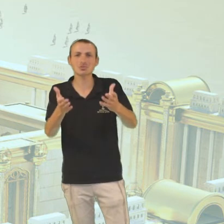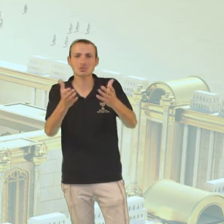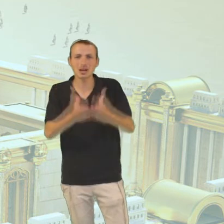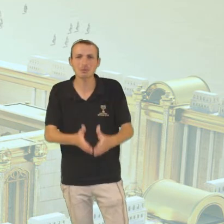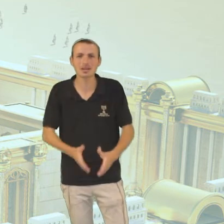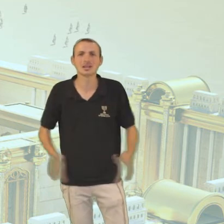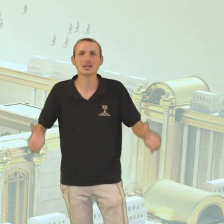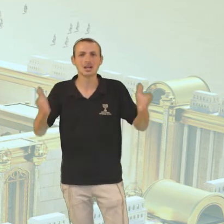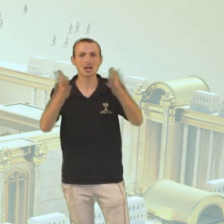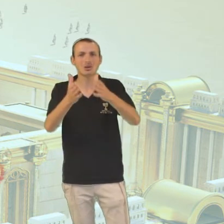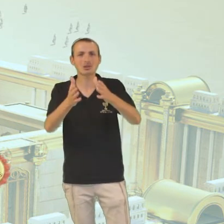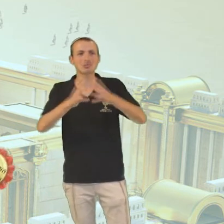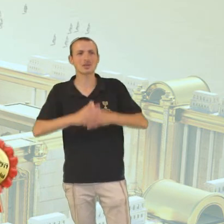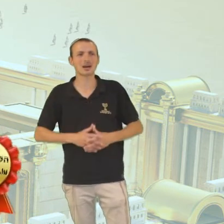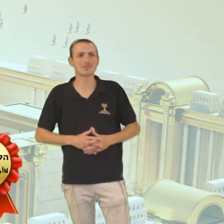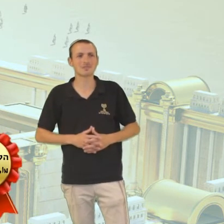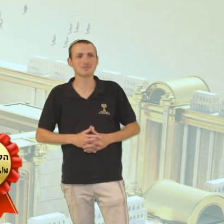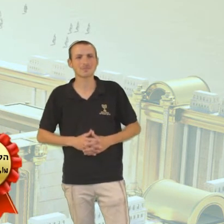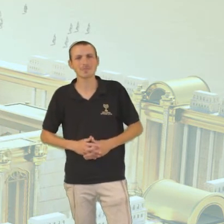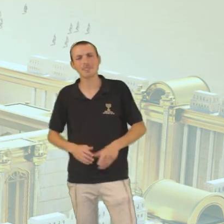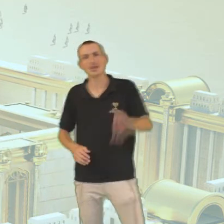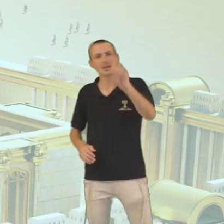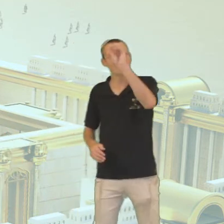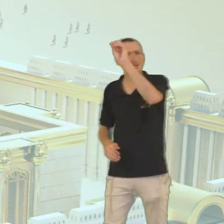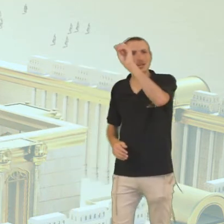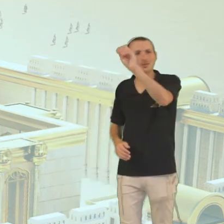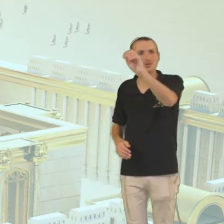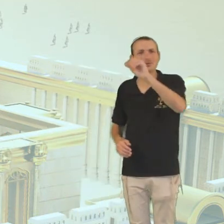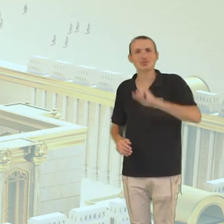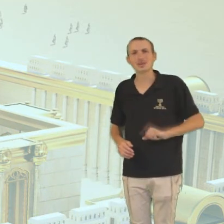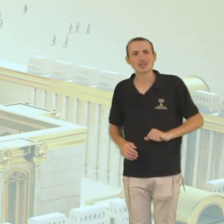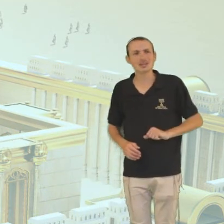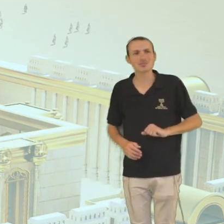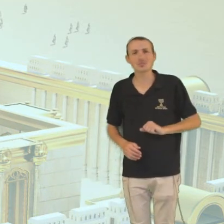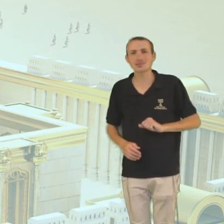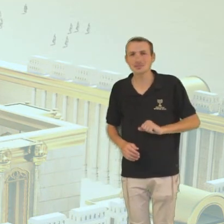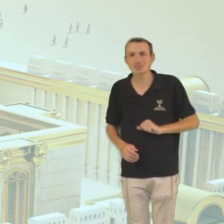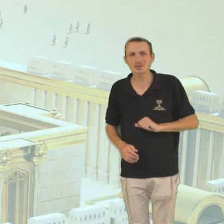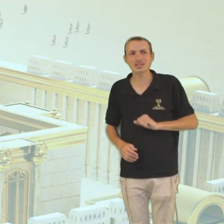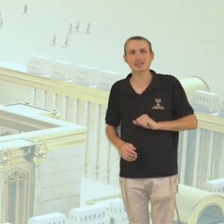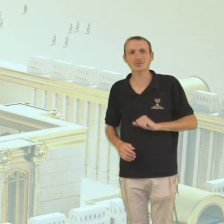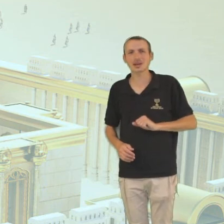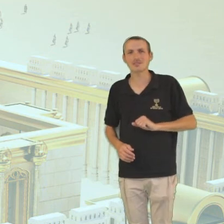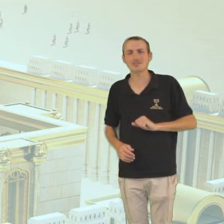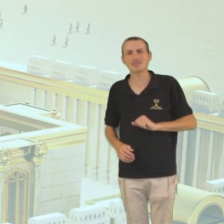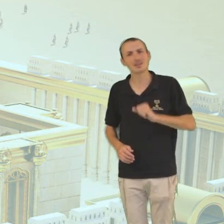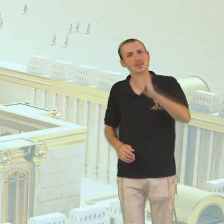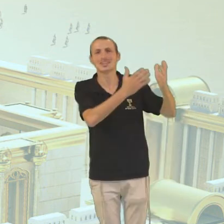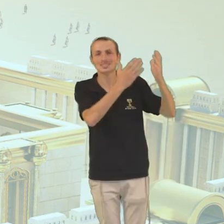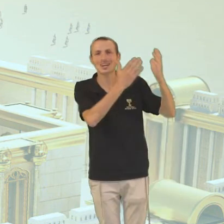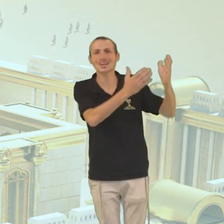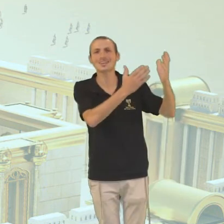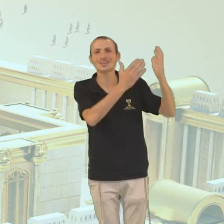הזאת גם כן להיות מזהב. ניקנור נעשו נשיאים לדלתותיו, שערים